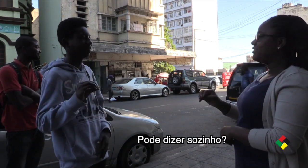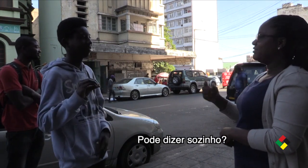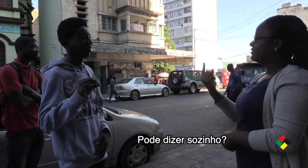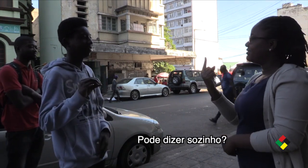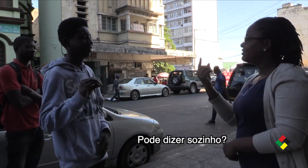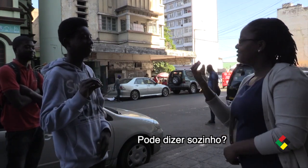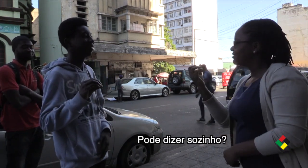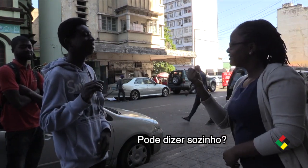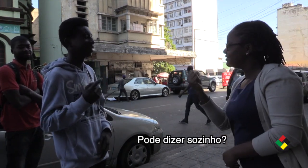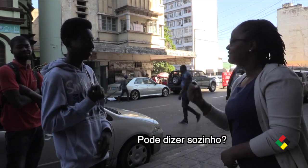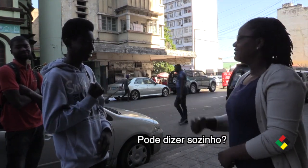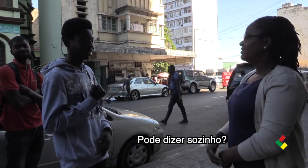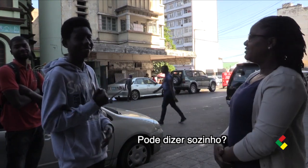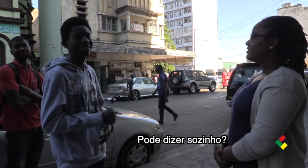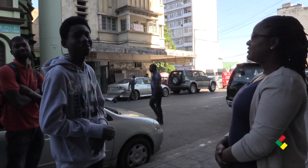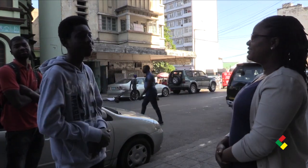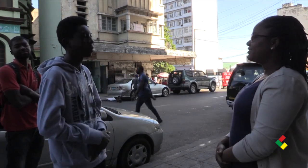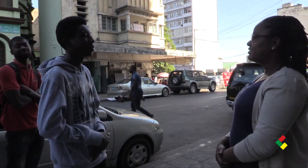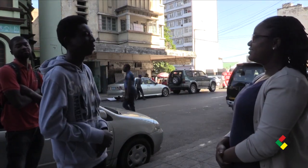Pode dizer sozinho?